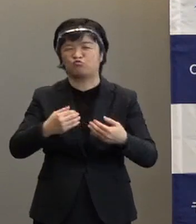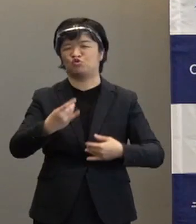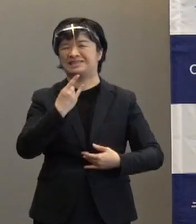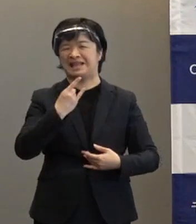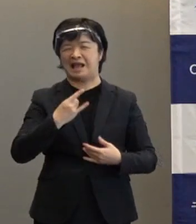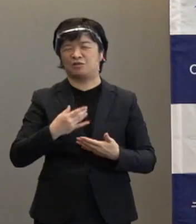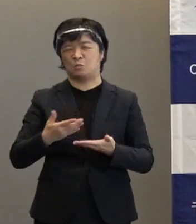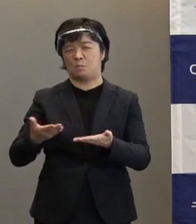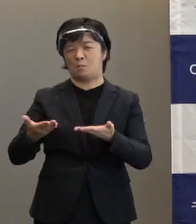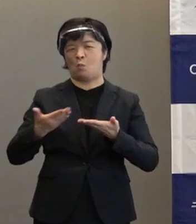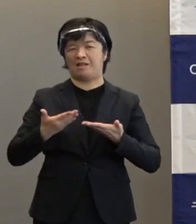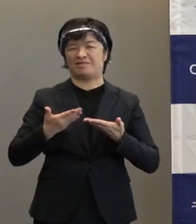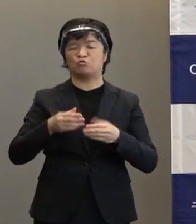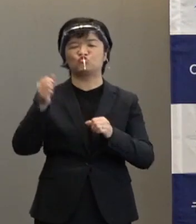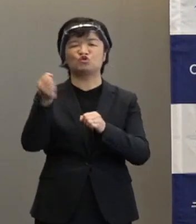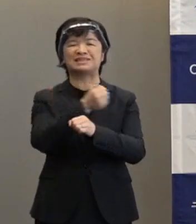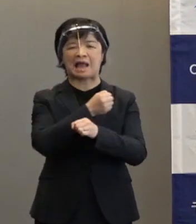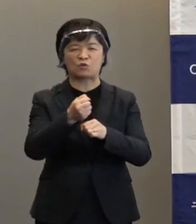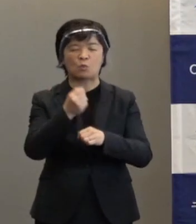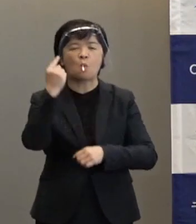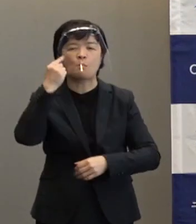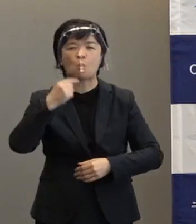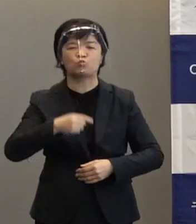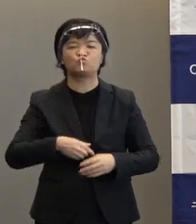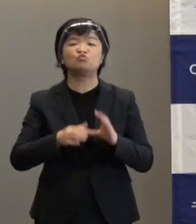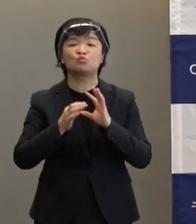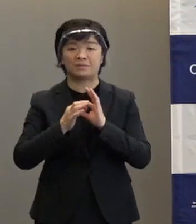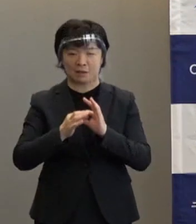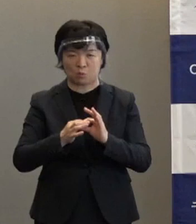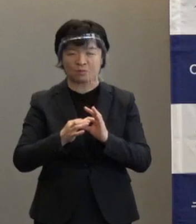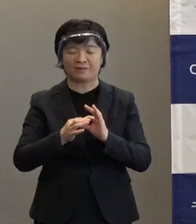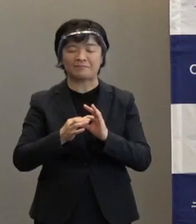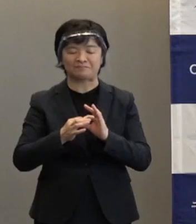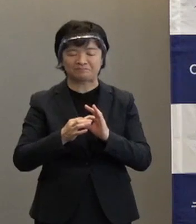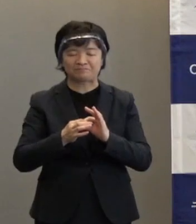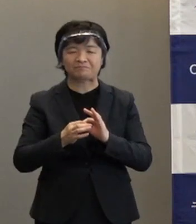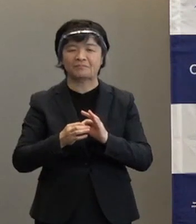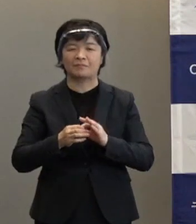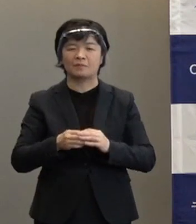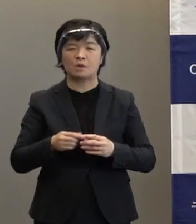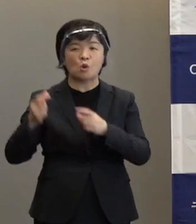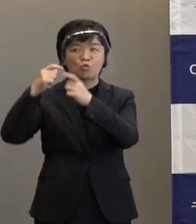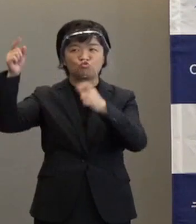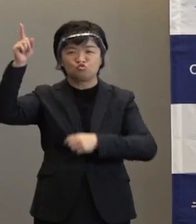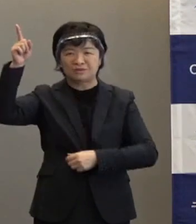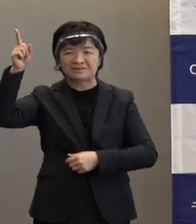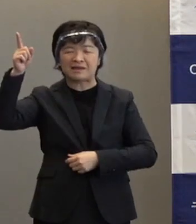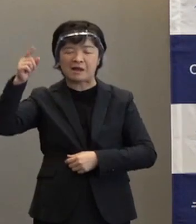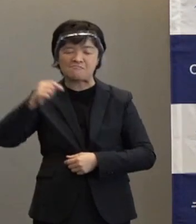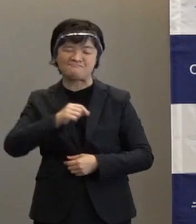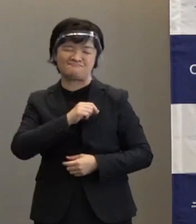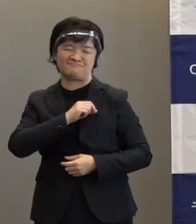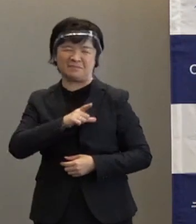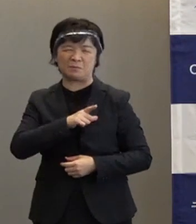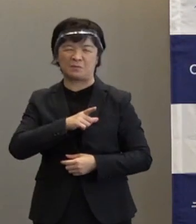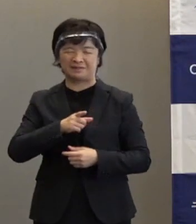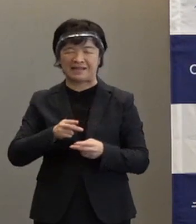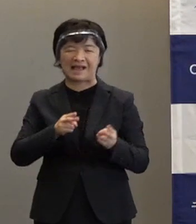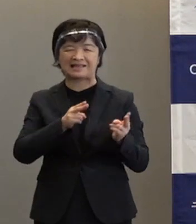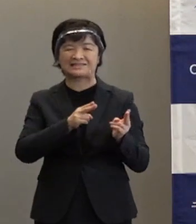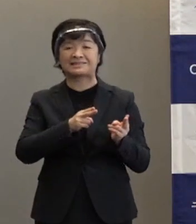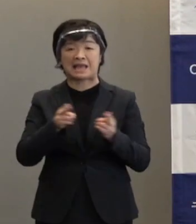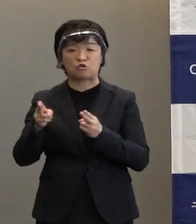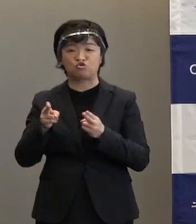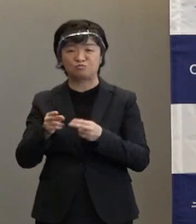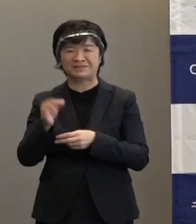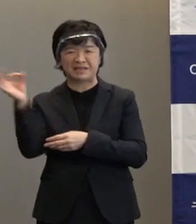県であるというところだと思います。まあ、そのためには、当然、先ほど話していただいた国からのですね、積極的な設備投資、技